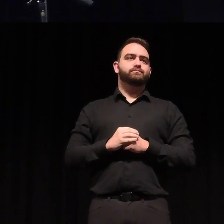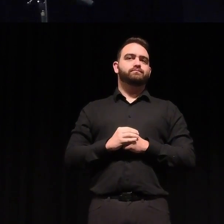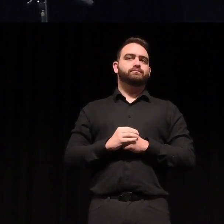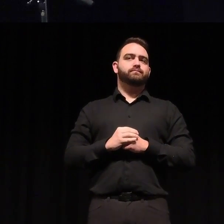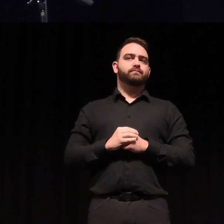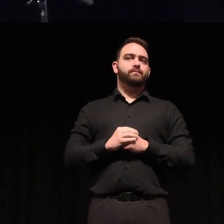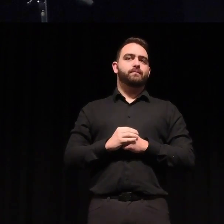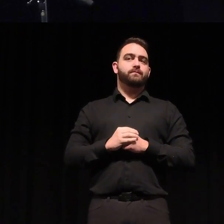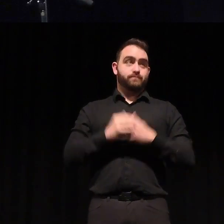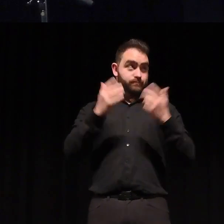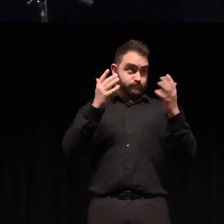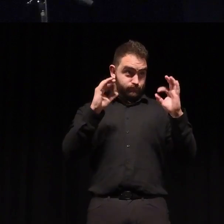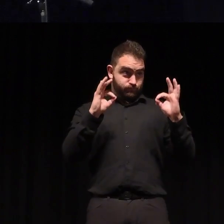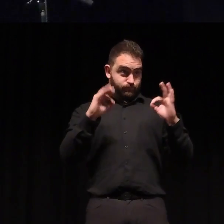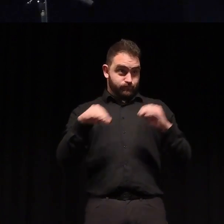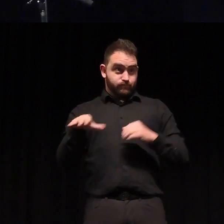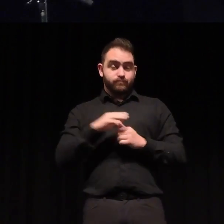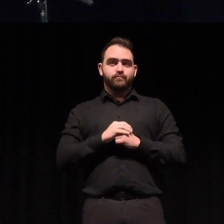Ça va jusqu'à cette heure?